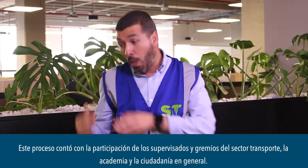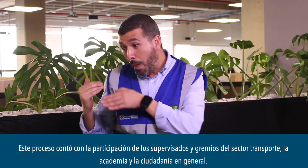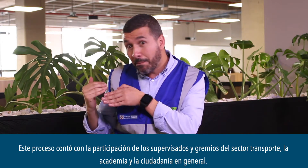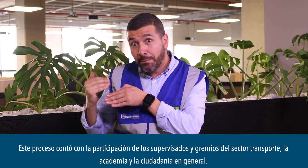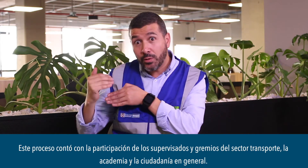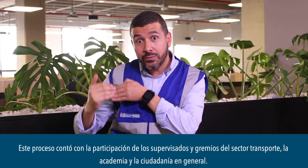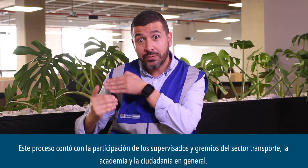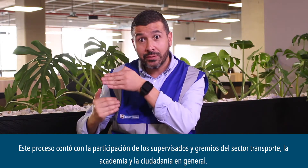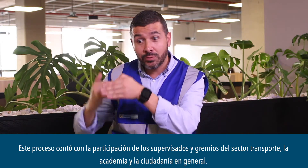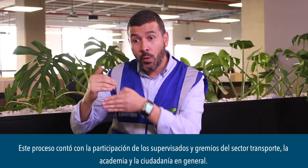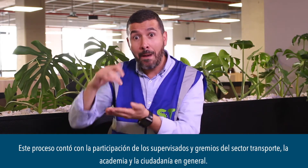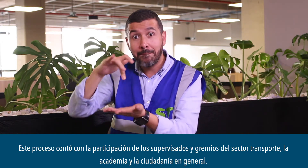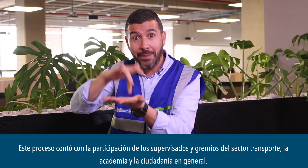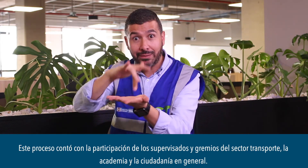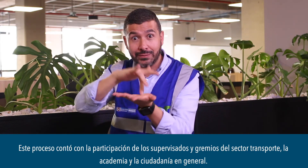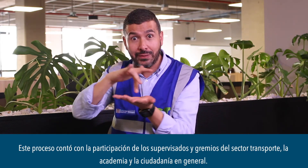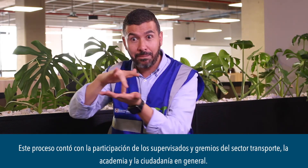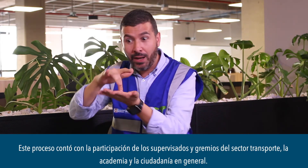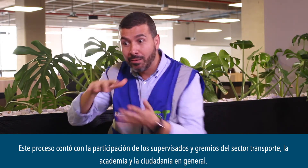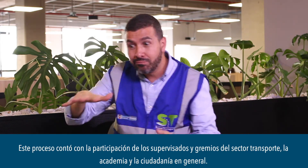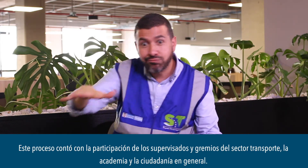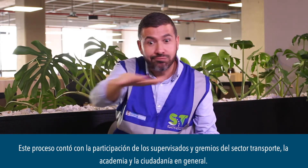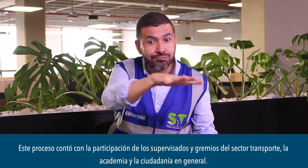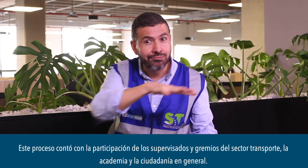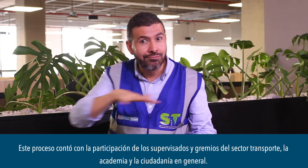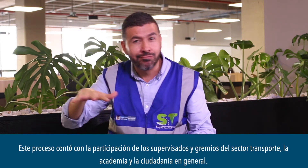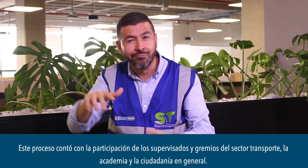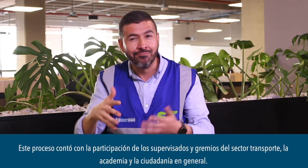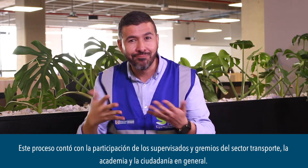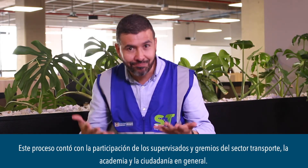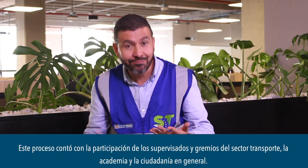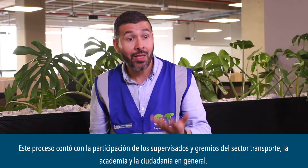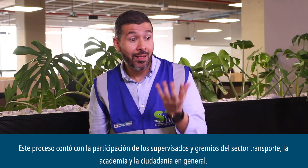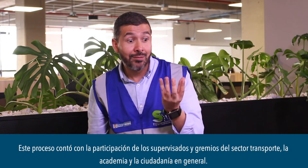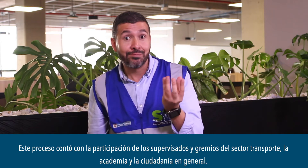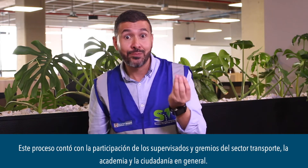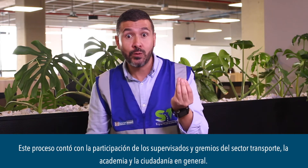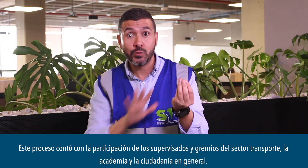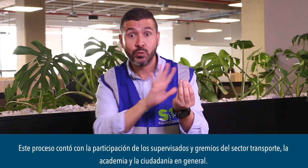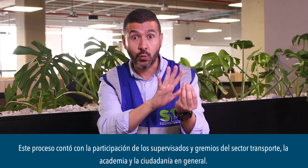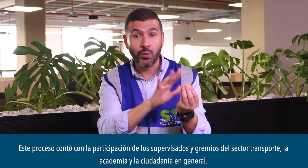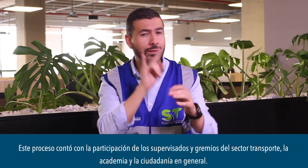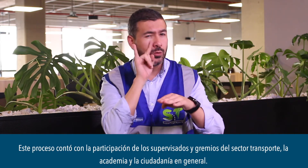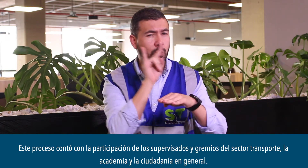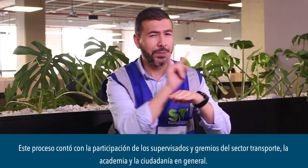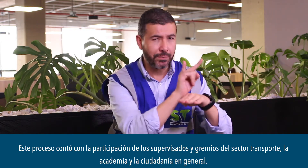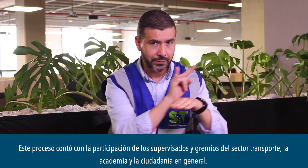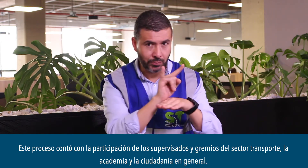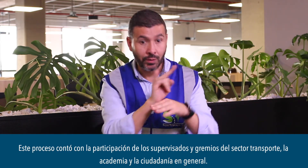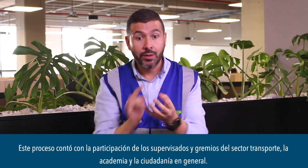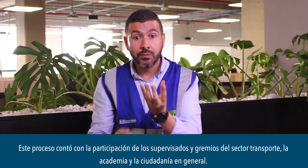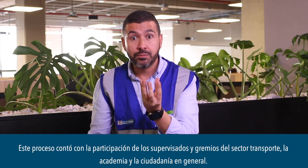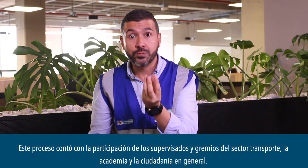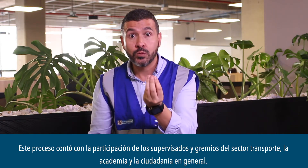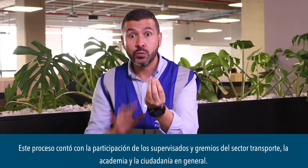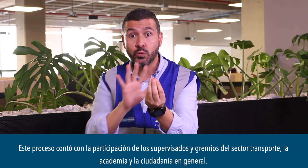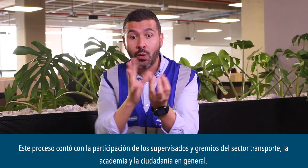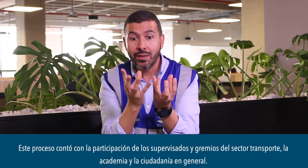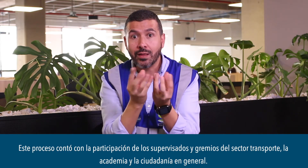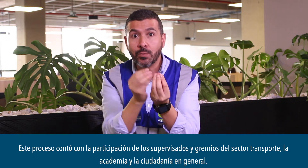Este proceso contó con la participación de los supervisados y gremios del sector transporte, la academia y la